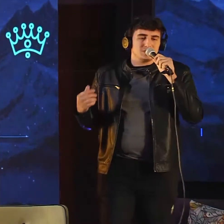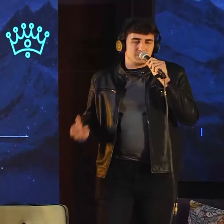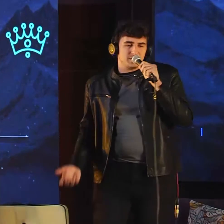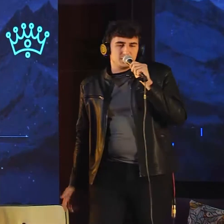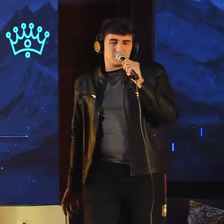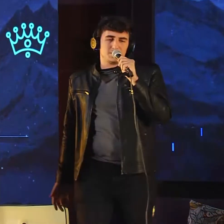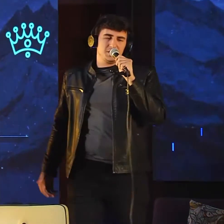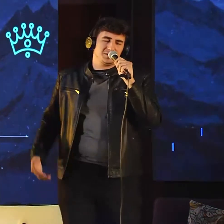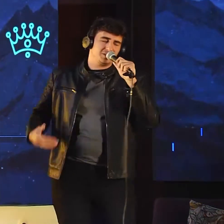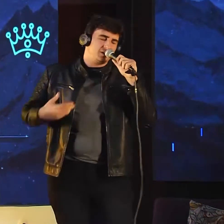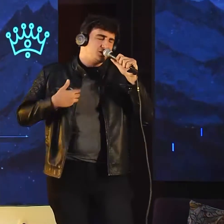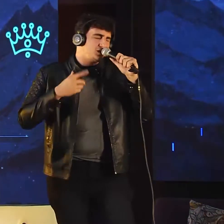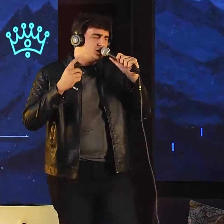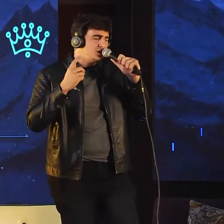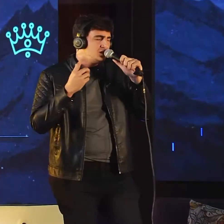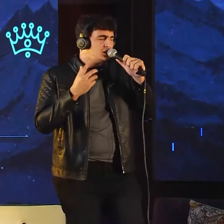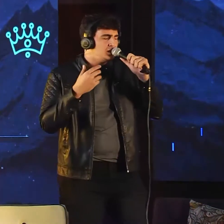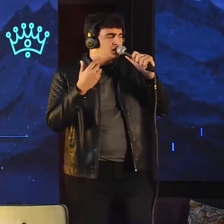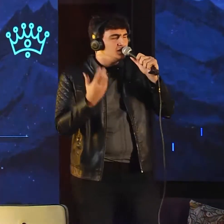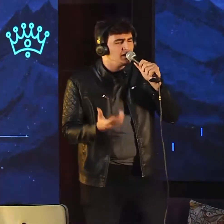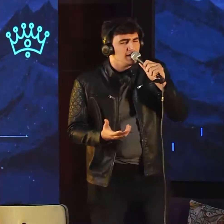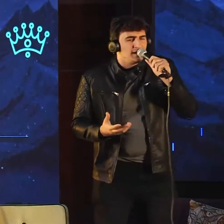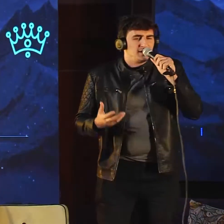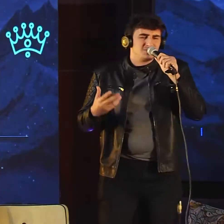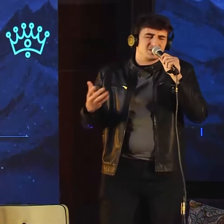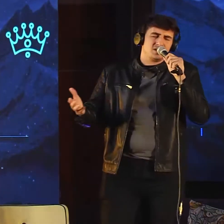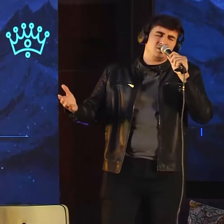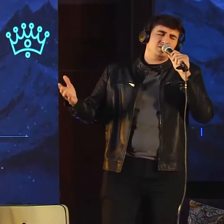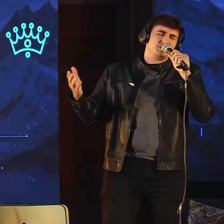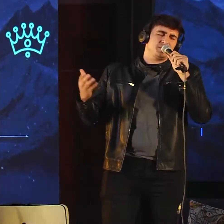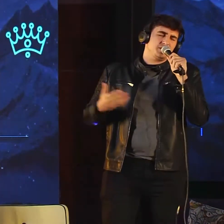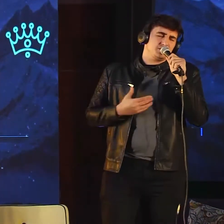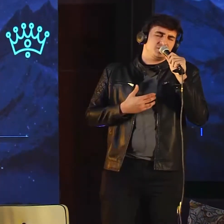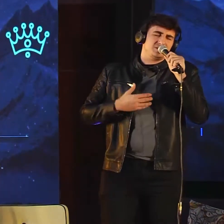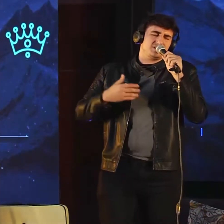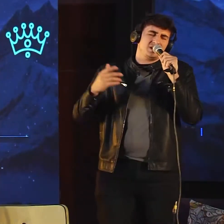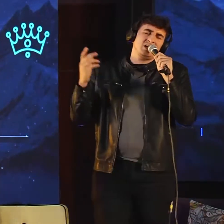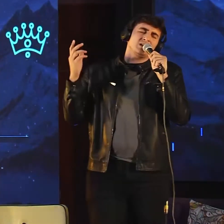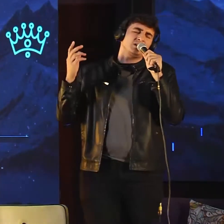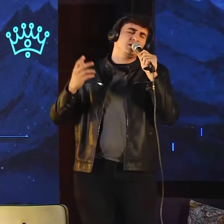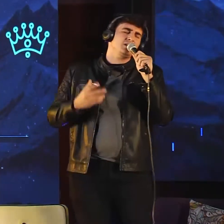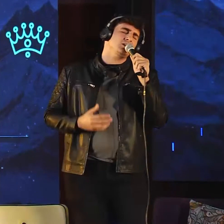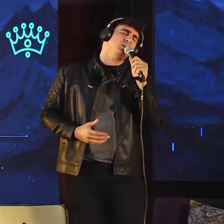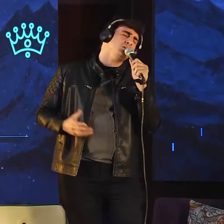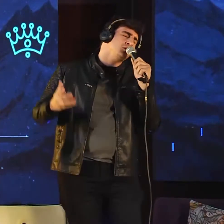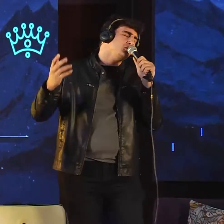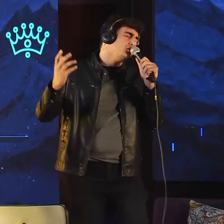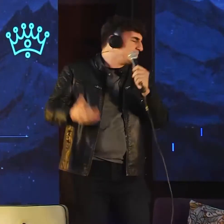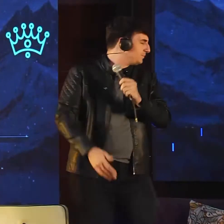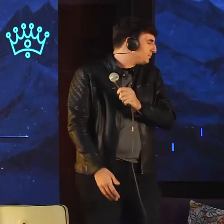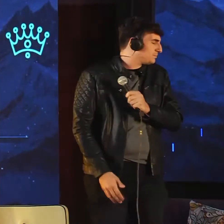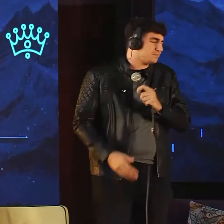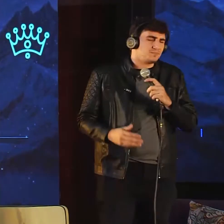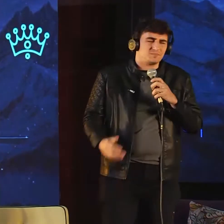avançar. O Espírito habita em ti, é um santo Espírito teu.